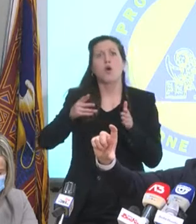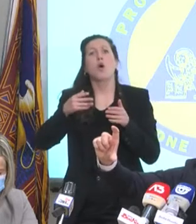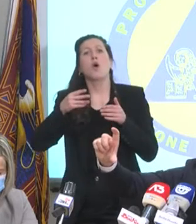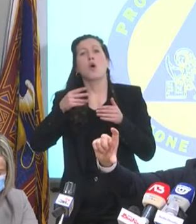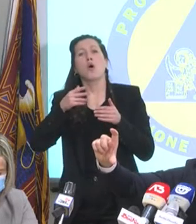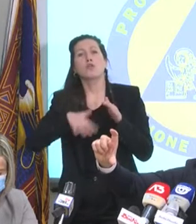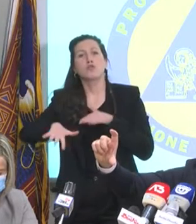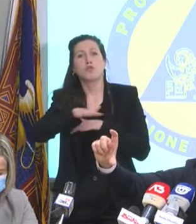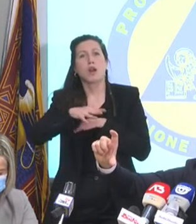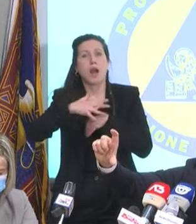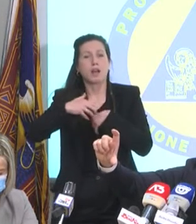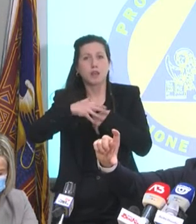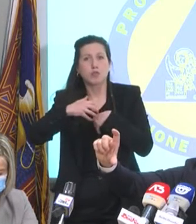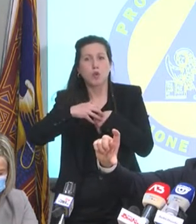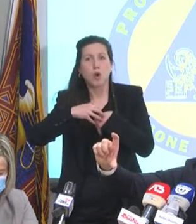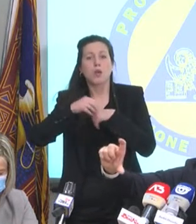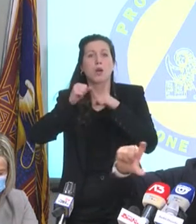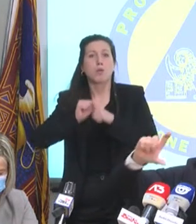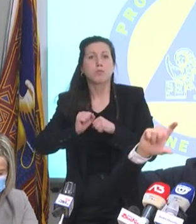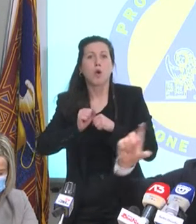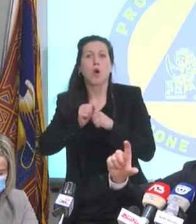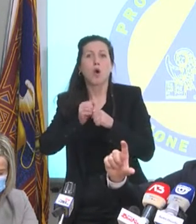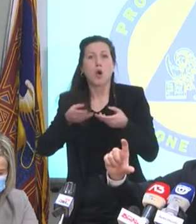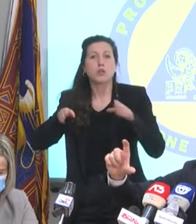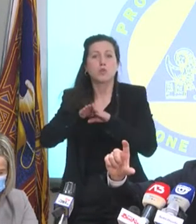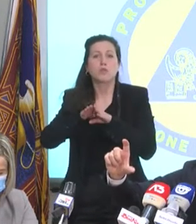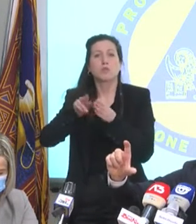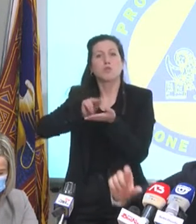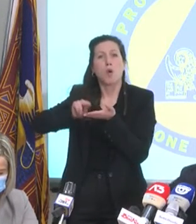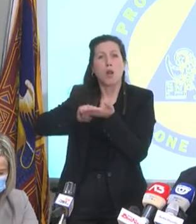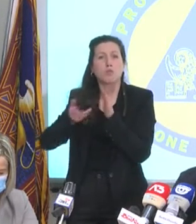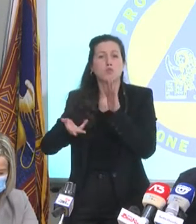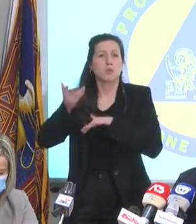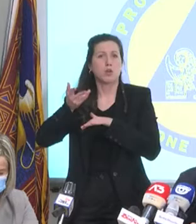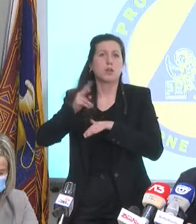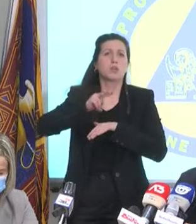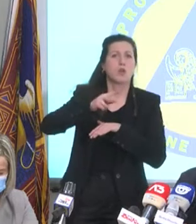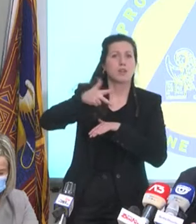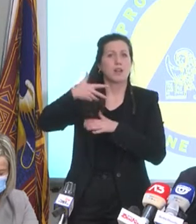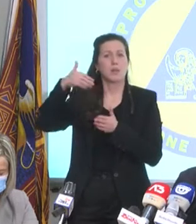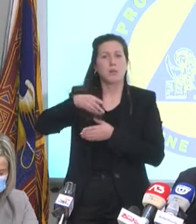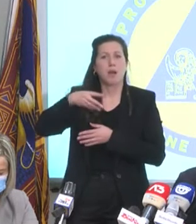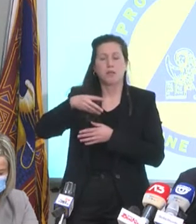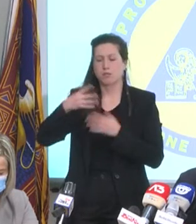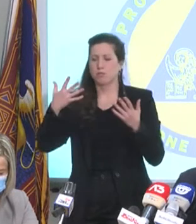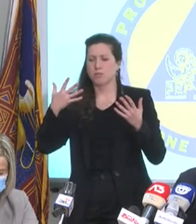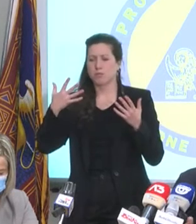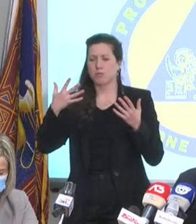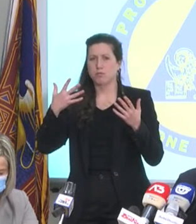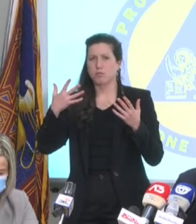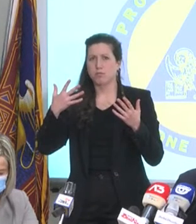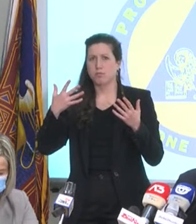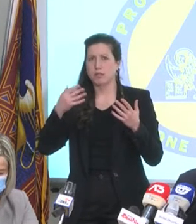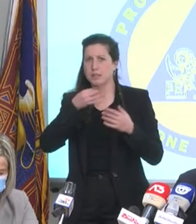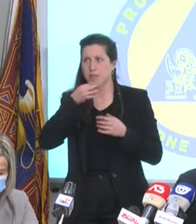media quindi se tu dici che comunque tutta una serie aperte o dire che si rivede anche tutto il modello delle zone